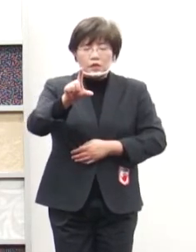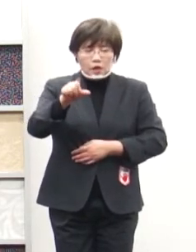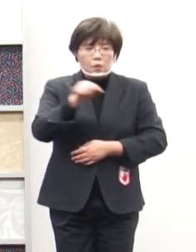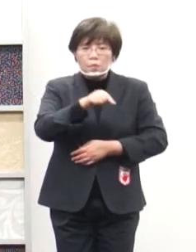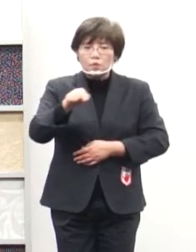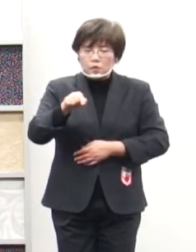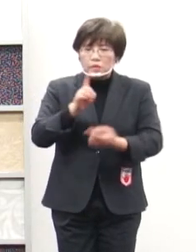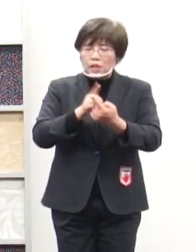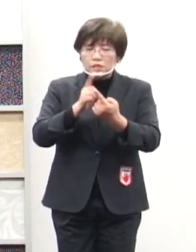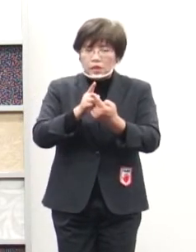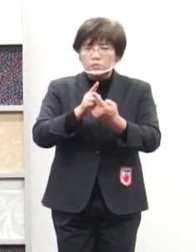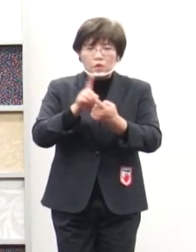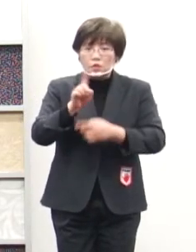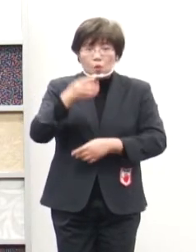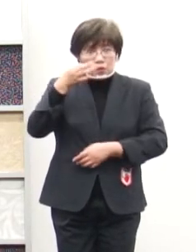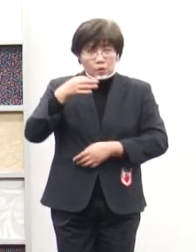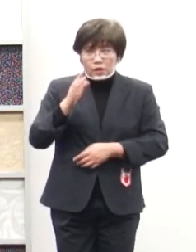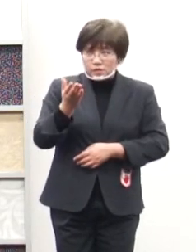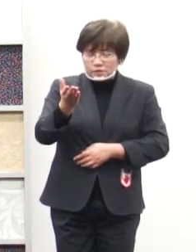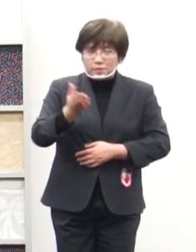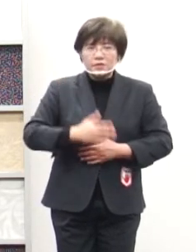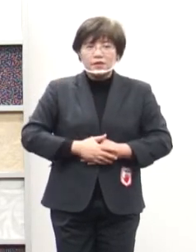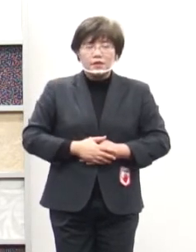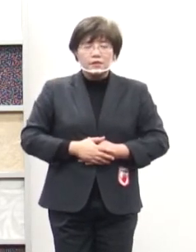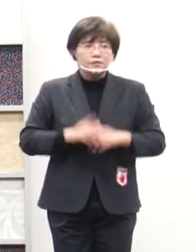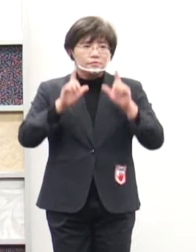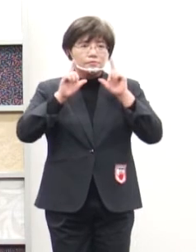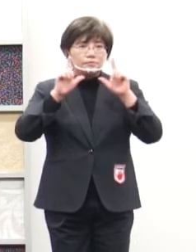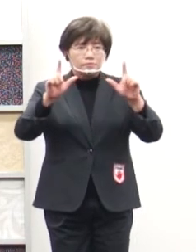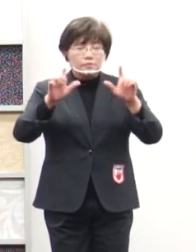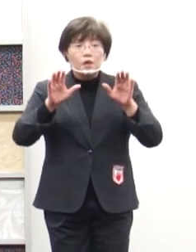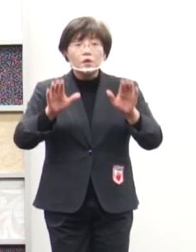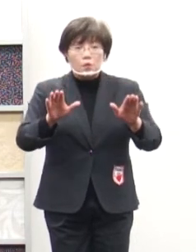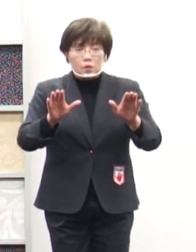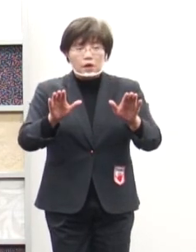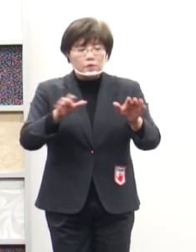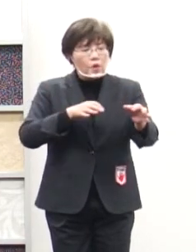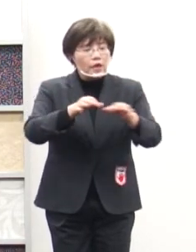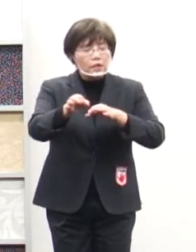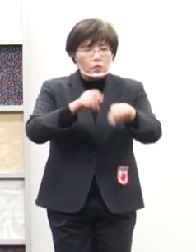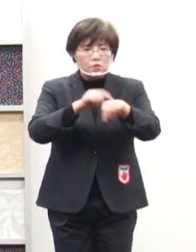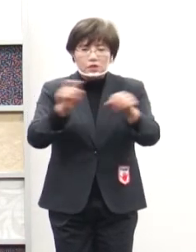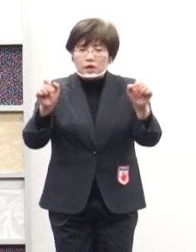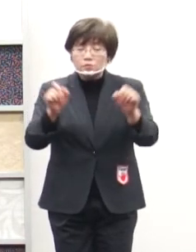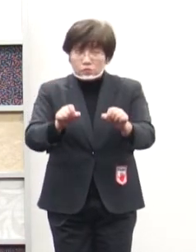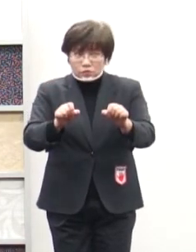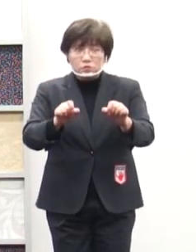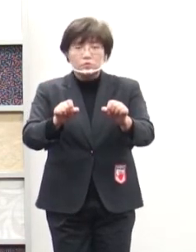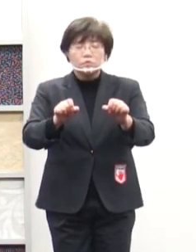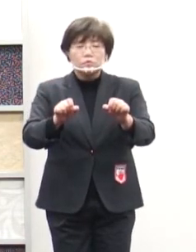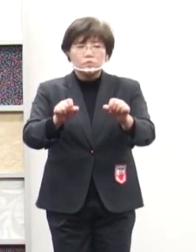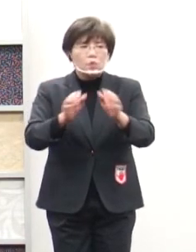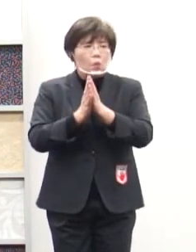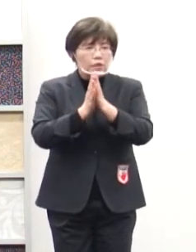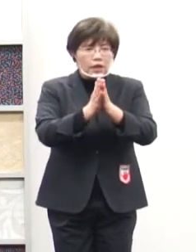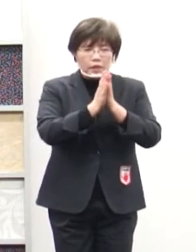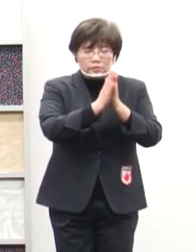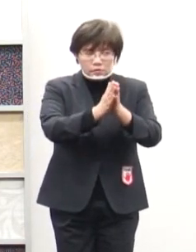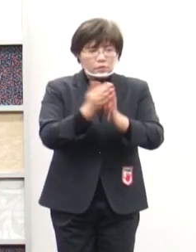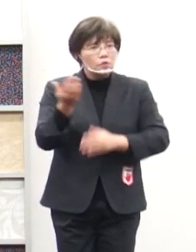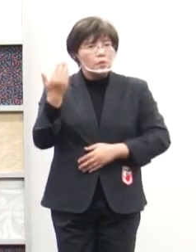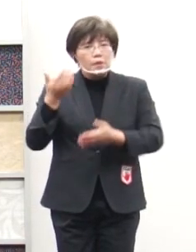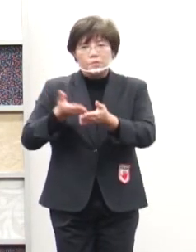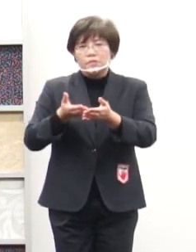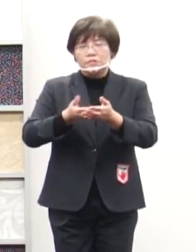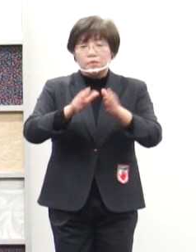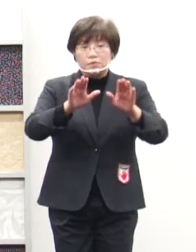ます か。まあ、今回 の, その、まあ、時短要請というのは、これはあの先般お話しした通りです